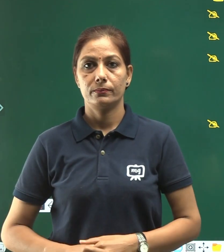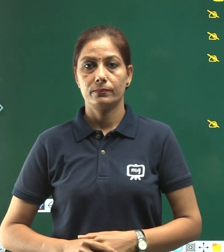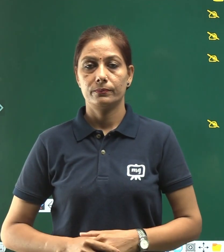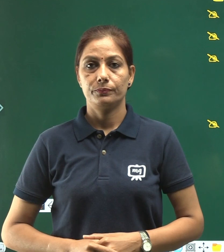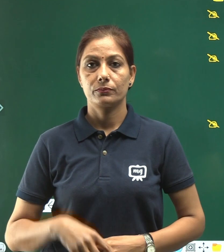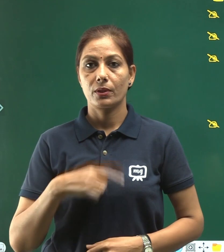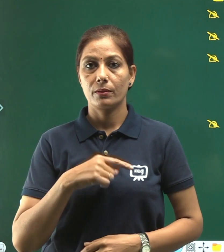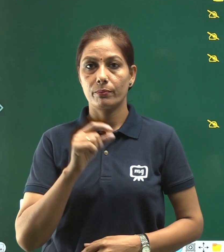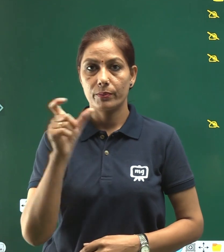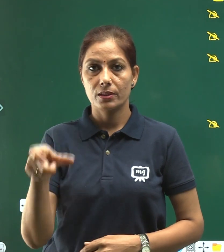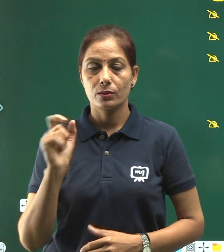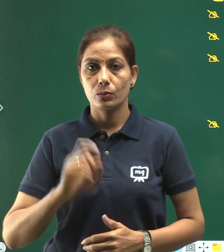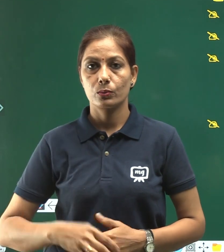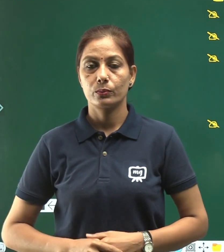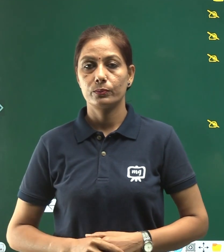इन्हें